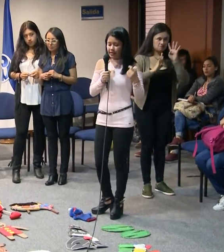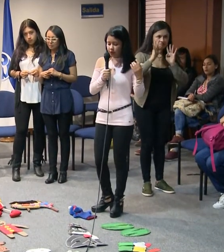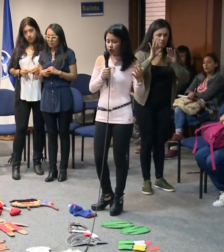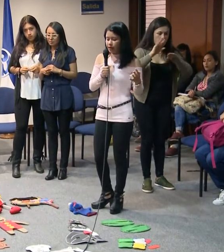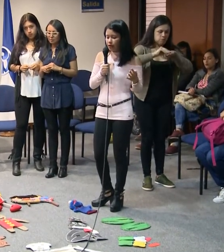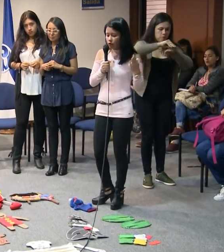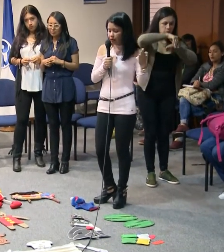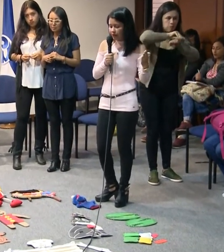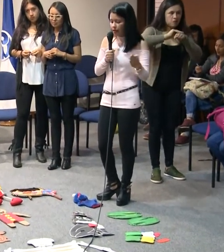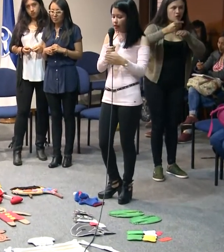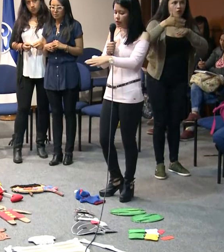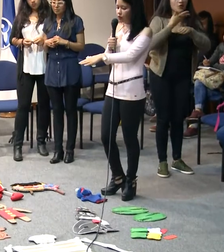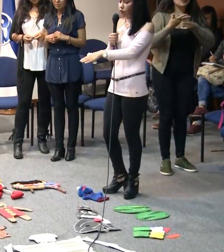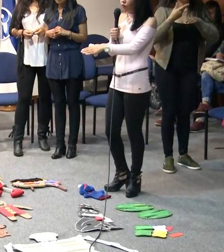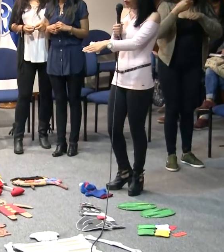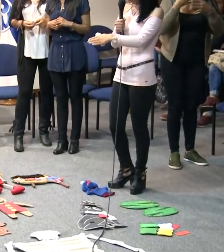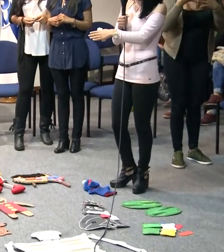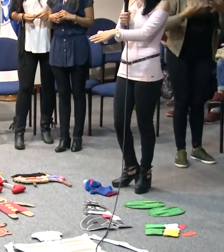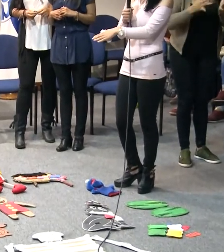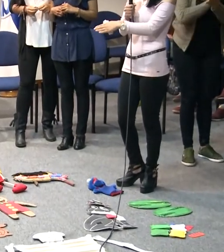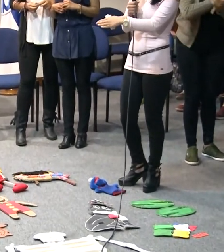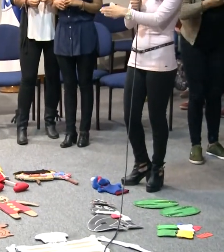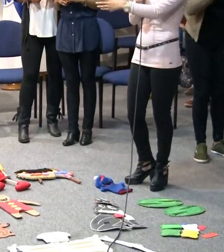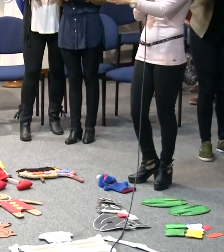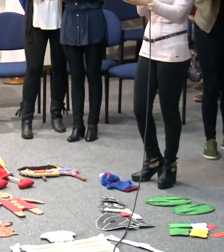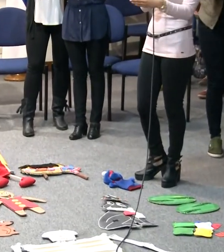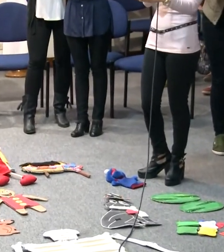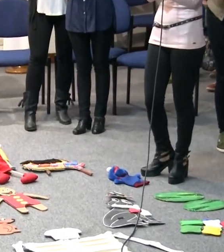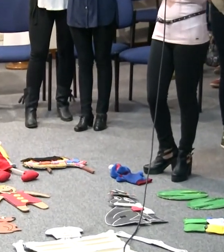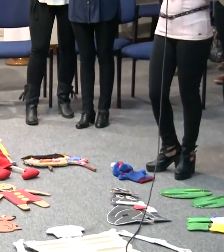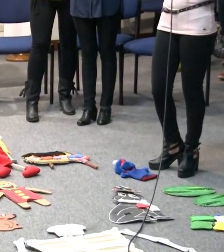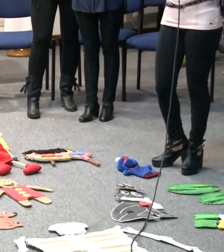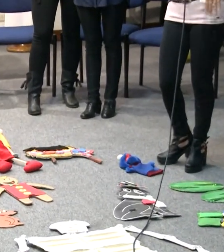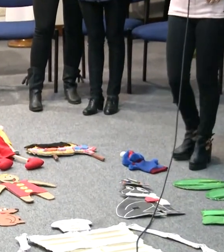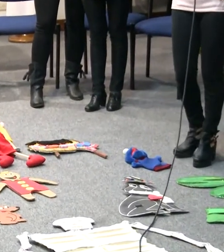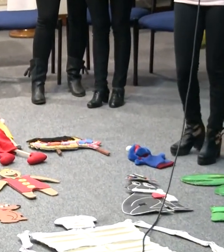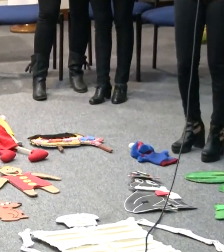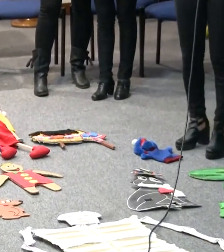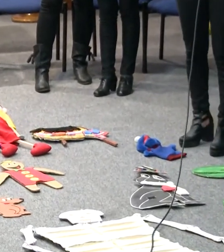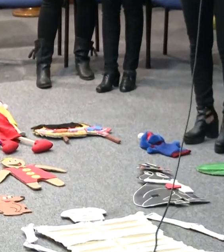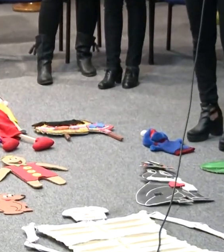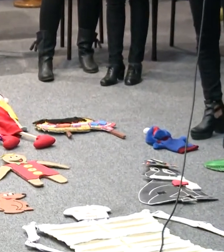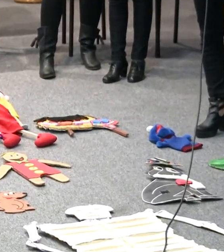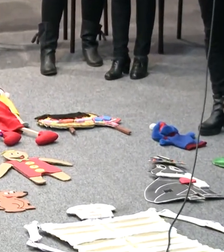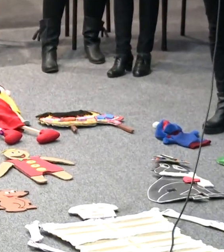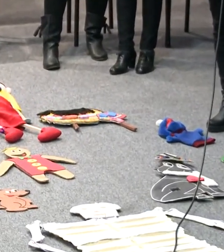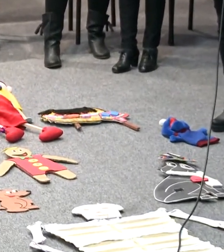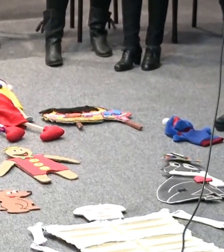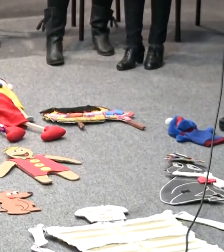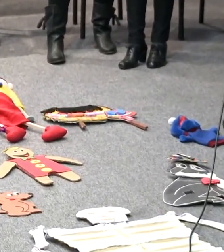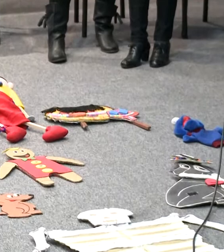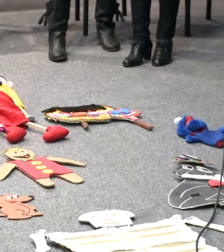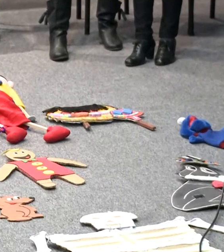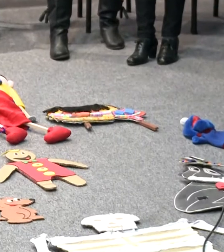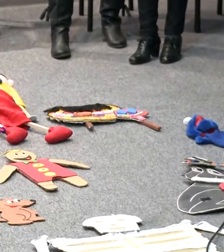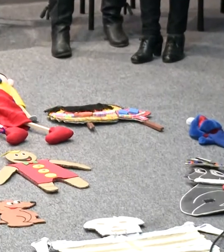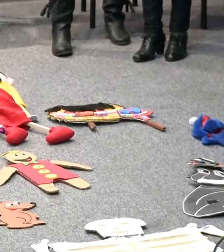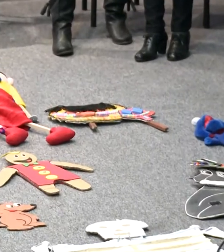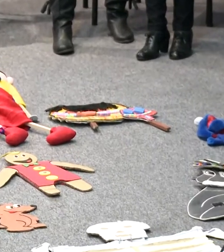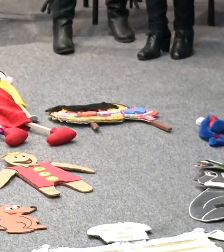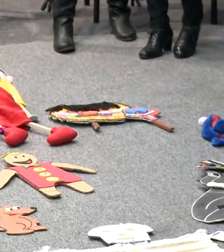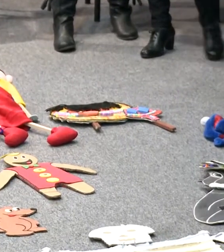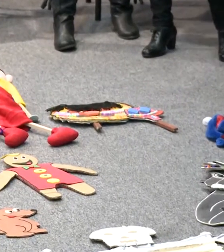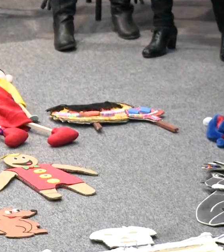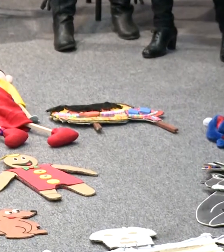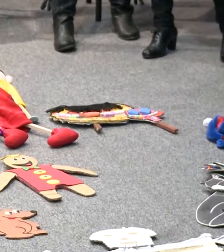para que se volviera algo más real y los niños reconocieran las diferentes partes de los animales. Bueno, más adelante los